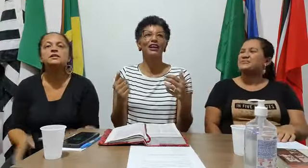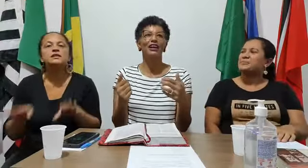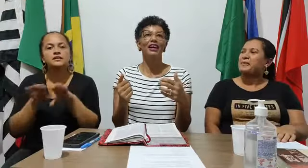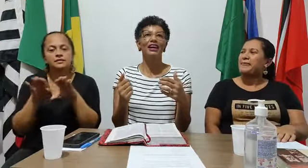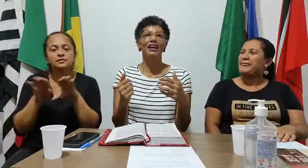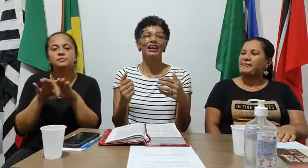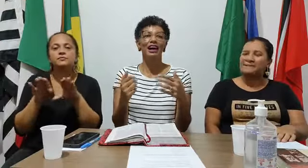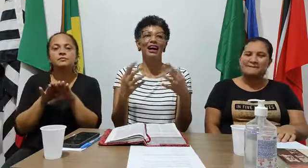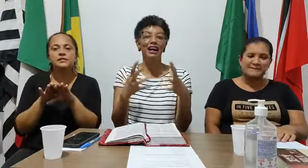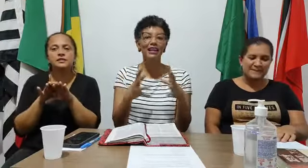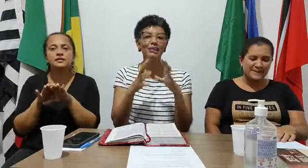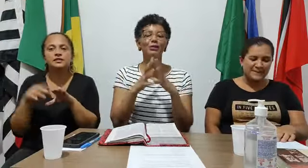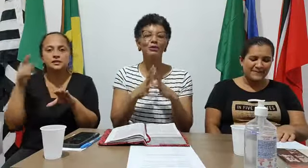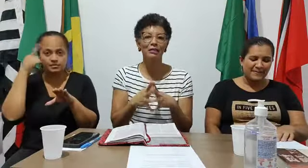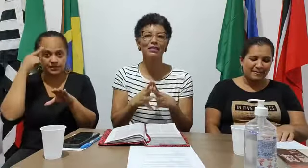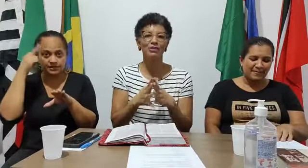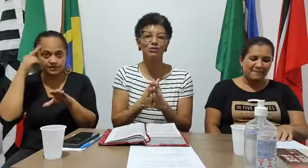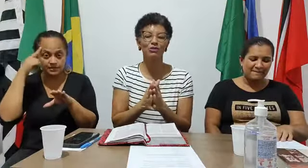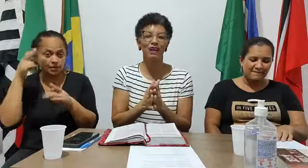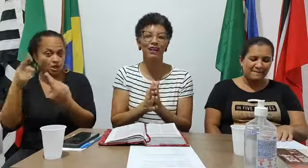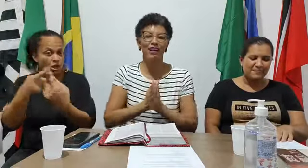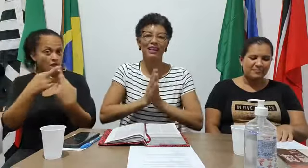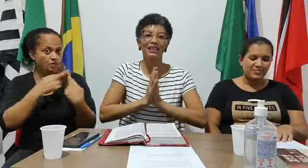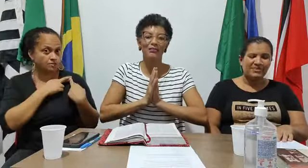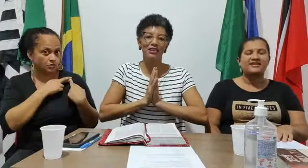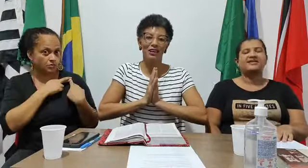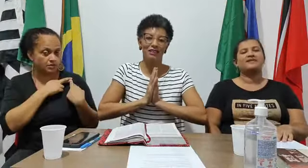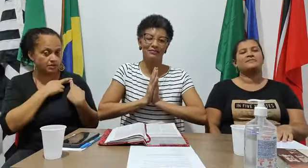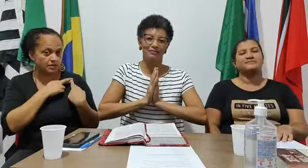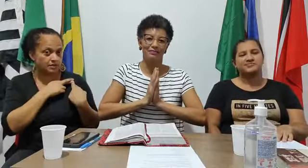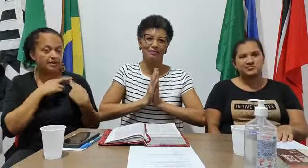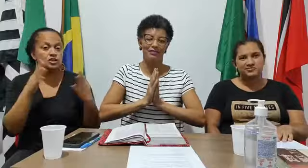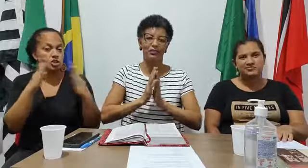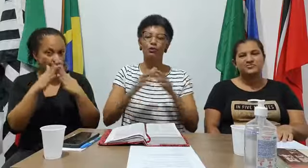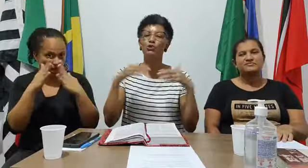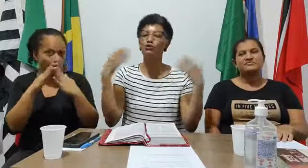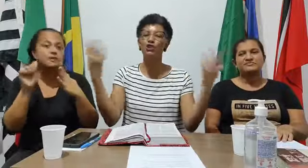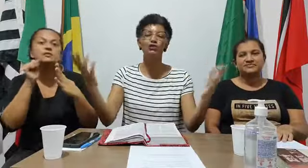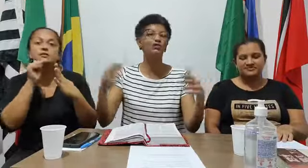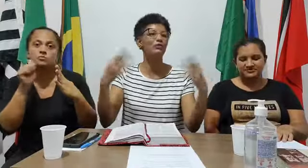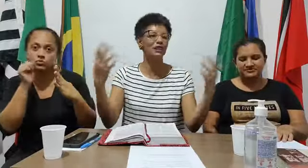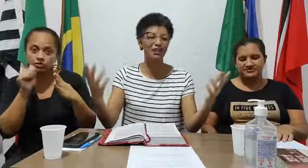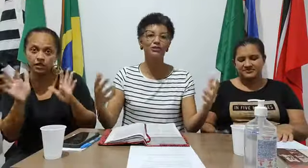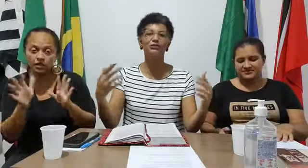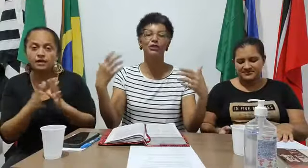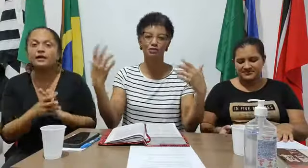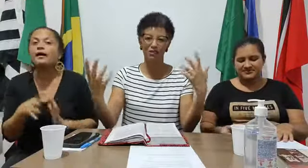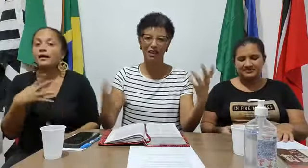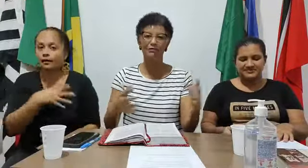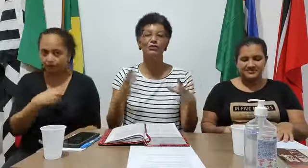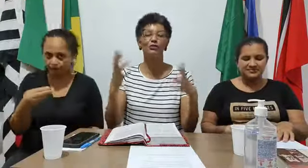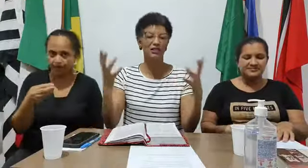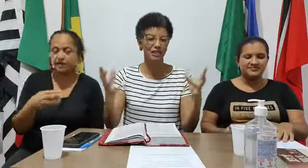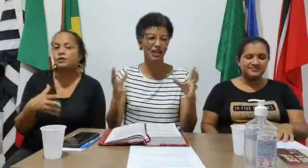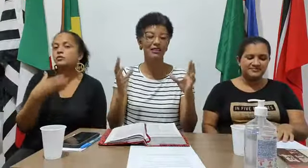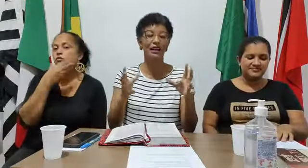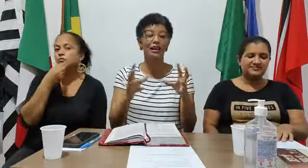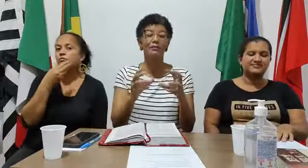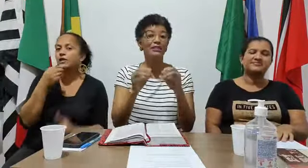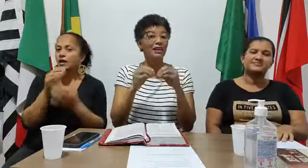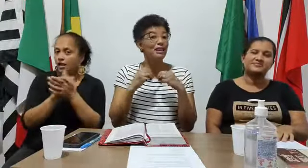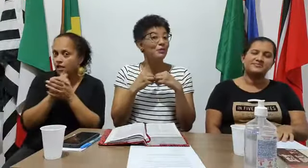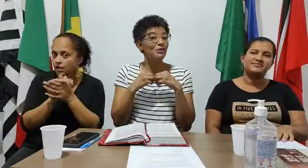falando, a responsabilidade do lar é da mulher. Os filhos e o marido vão ajudar, vão auxiliar,